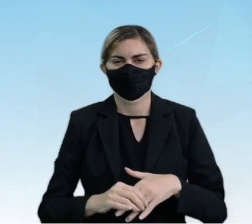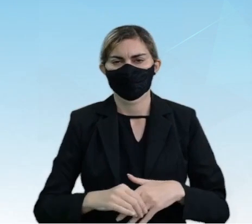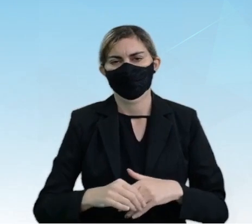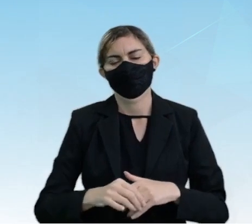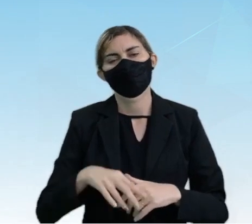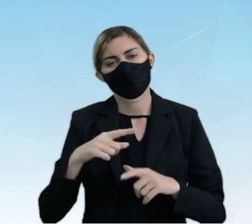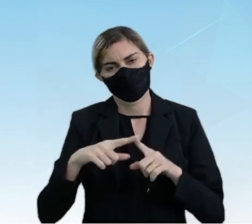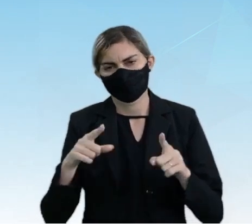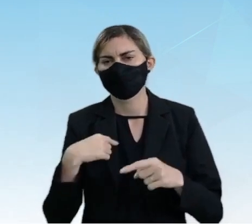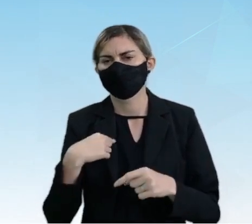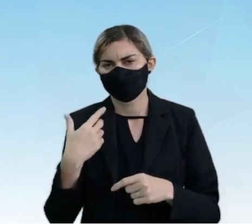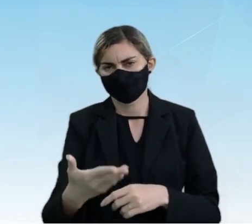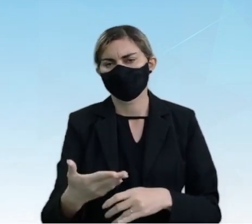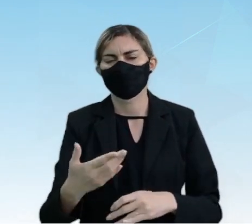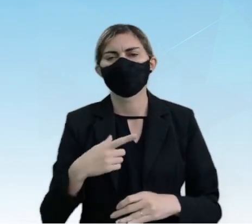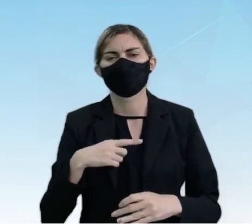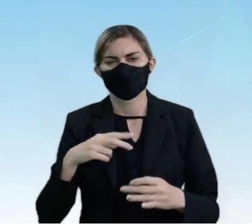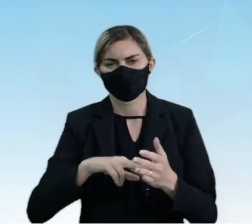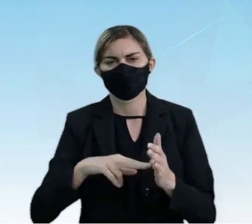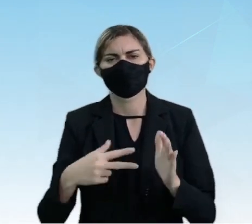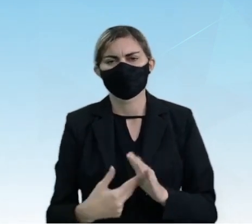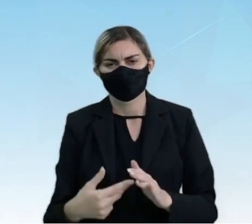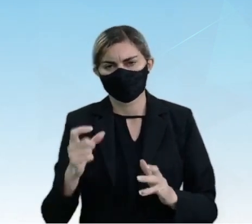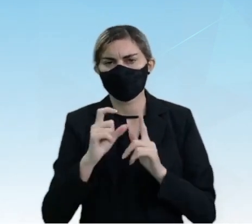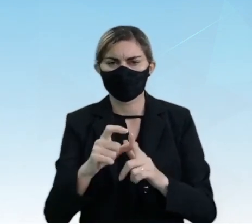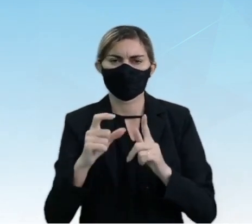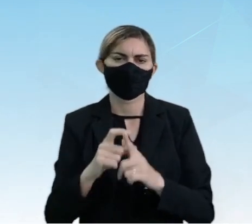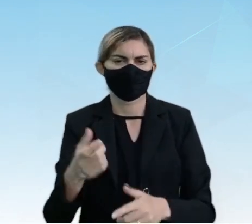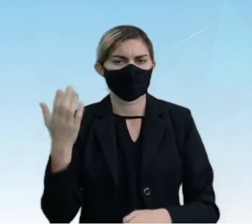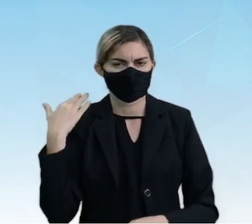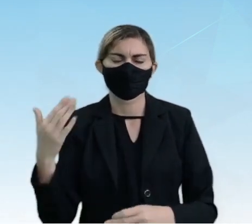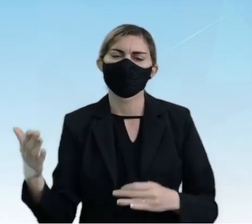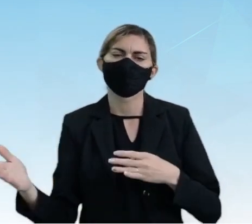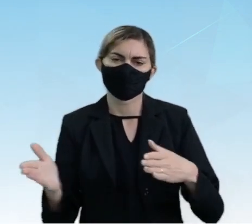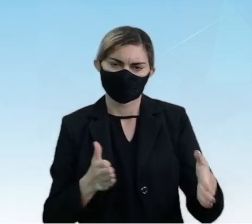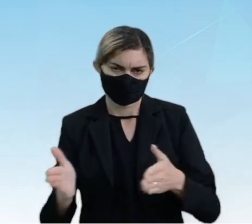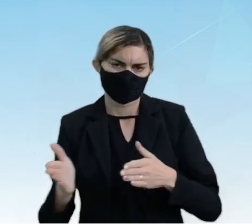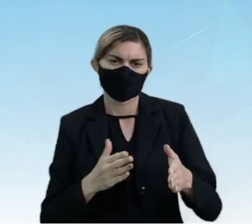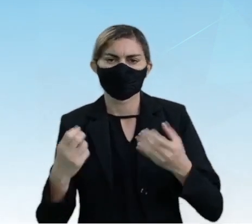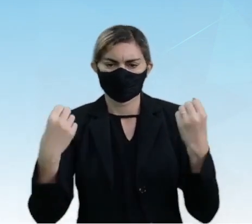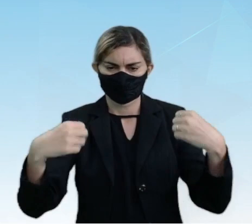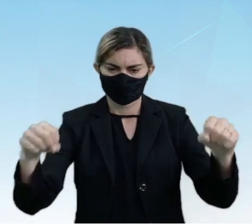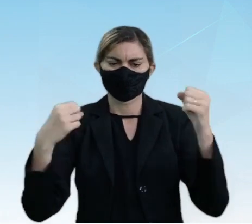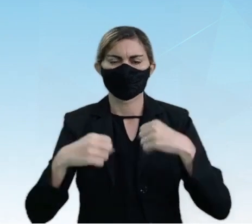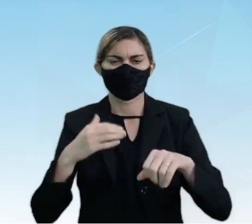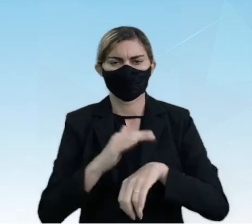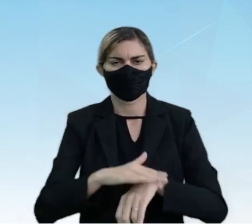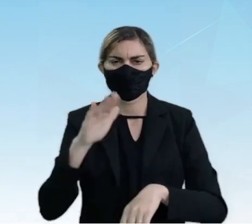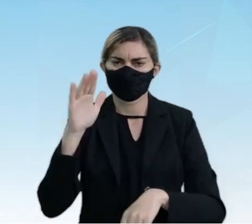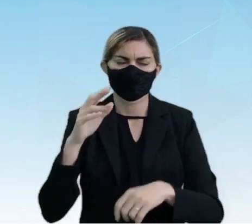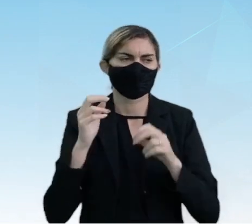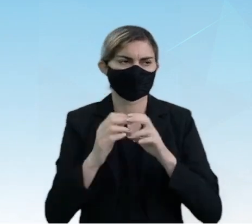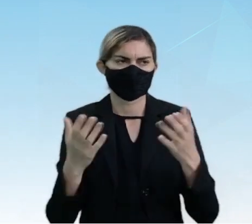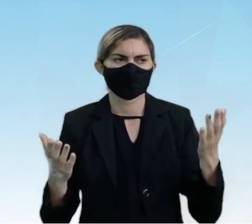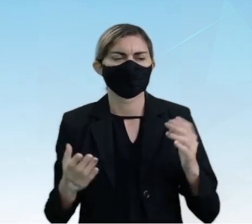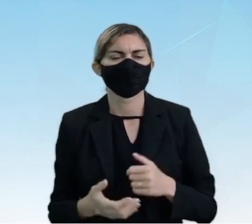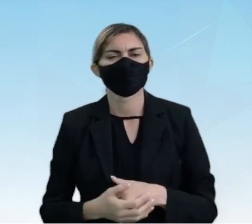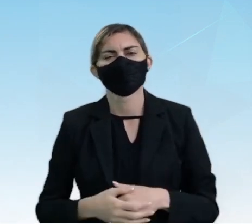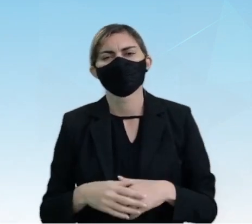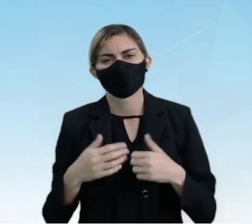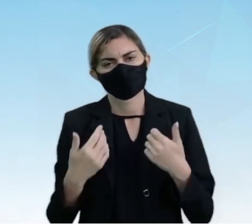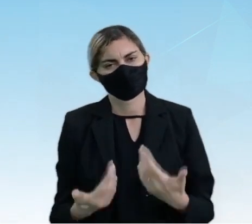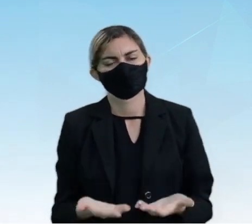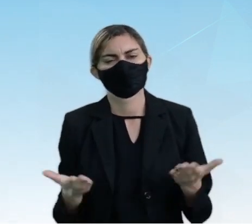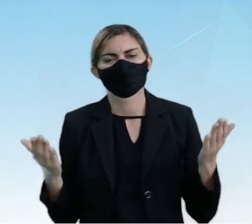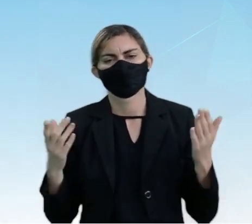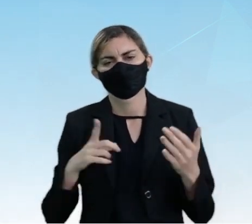seria aí, ao pé da letra, o que significava a palavra, né? Nos períodos em que a ginástica mais se destacou nessa época. Tá?